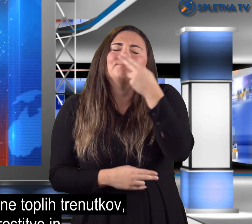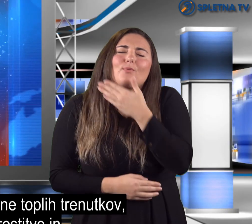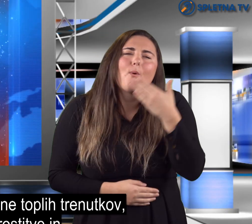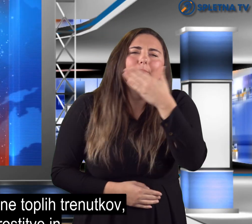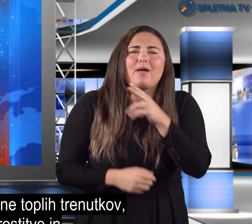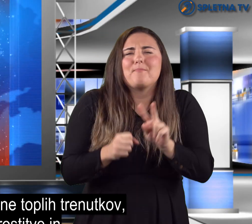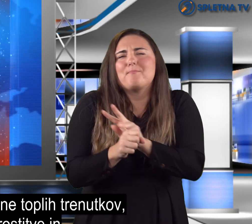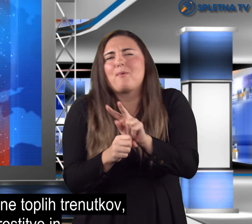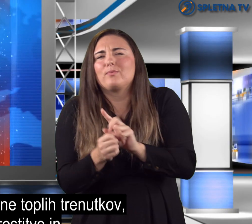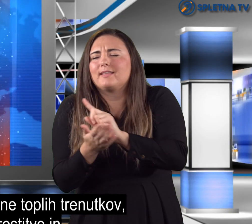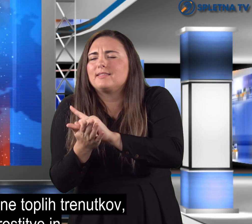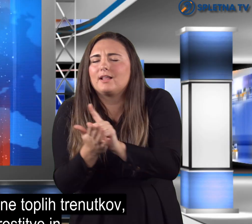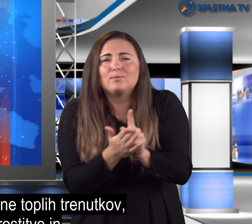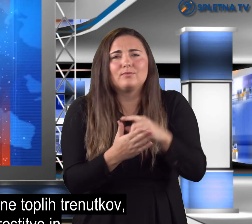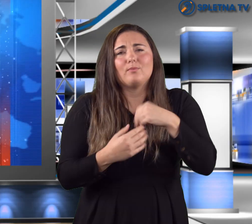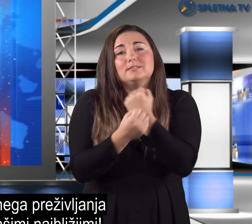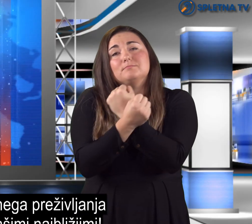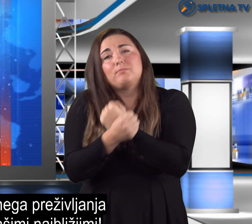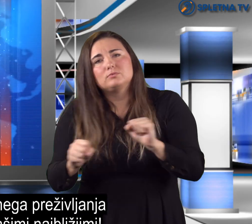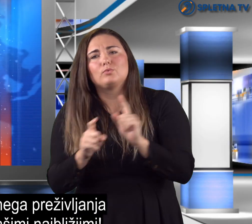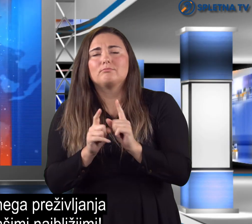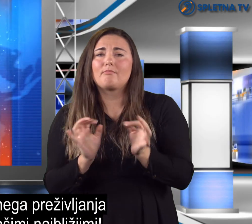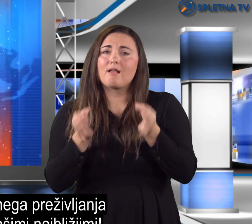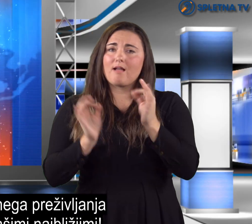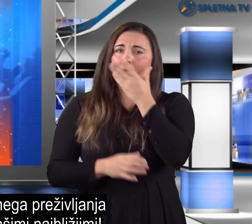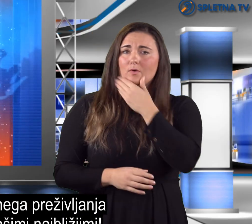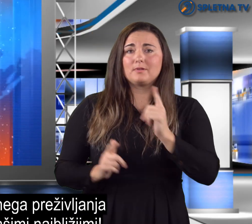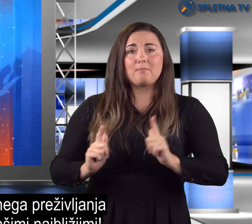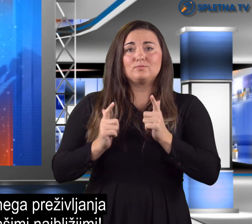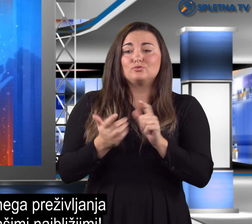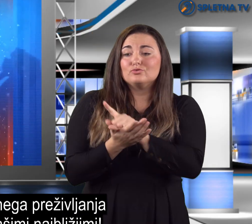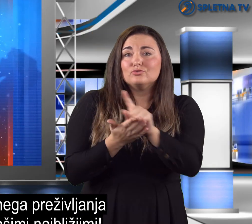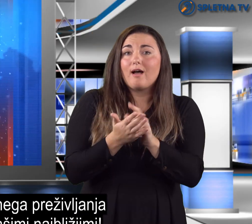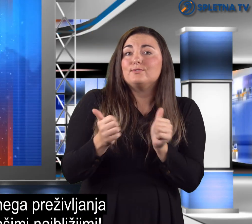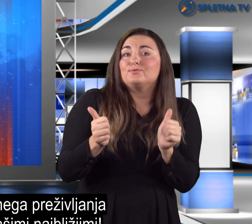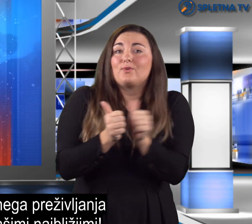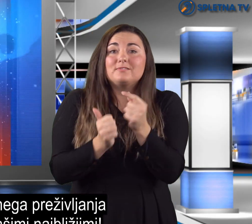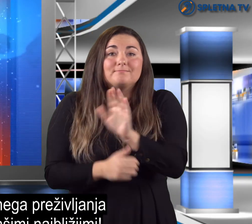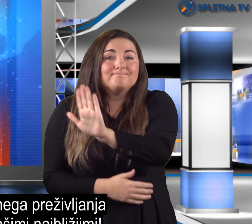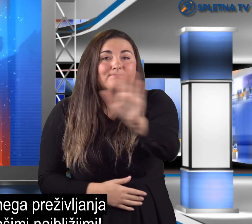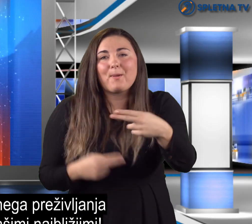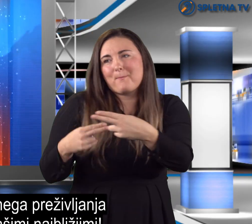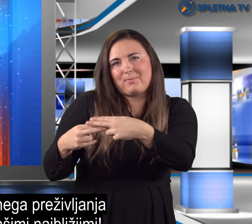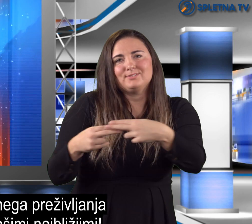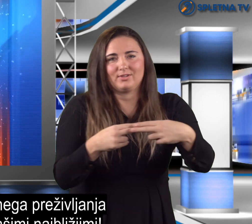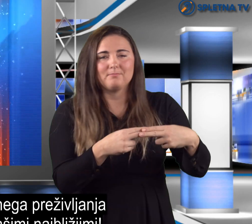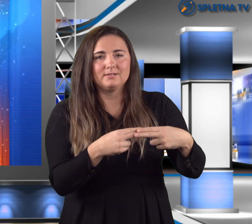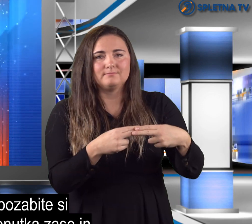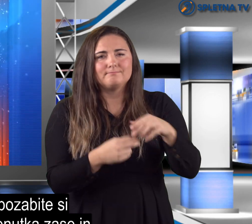toplih trenutkov sprostitve in kakovostnega preživljanja časa z vašimi najbližjimi. Ne pozabite si